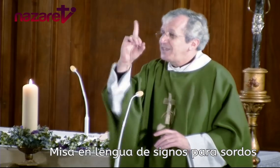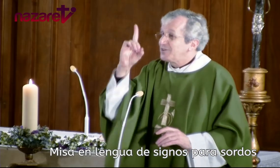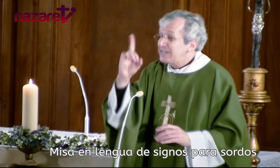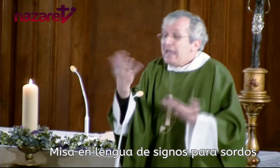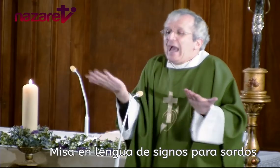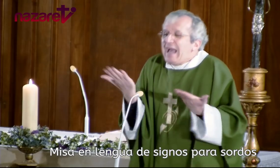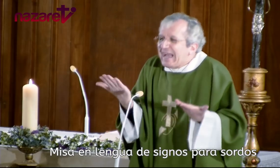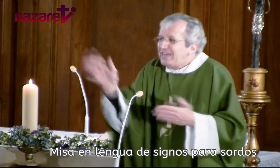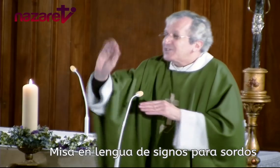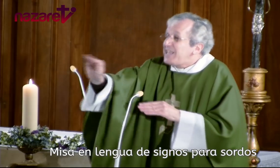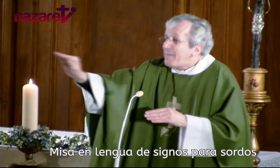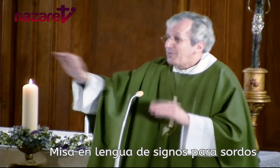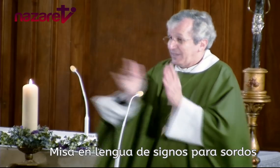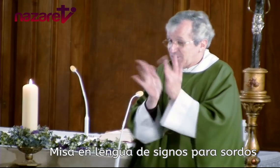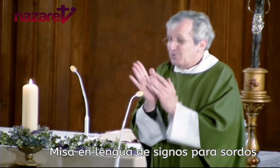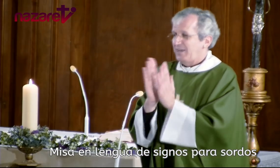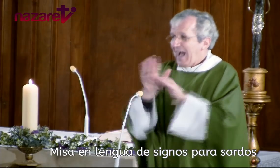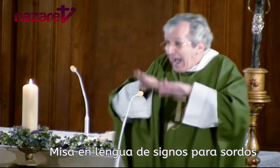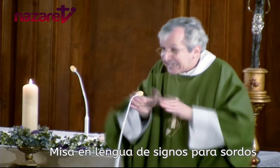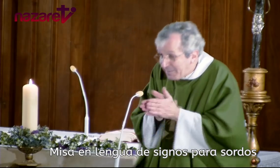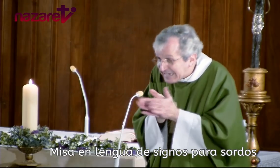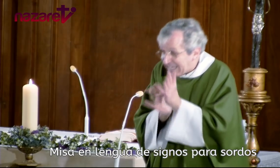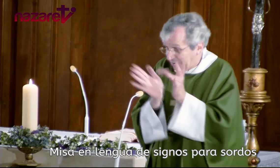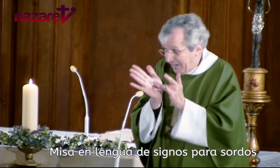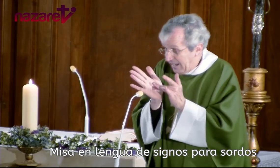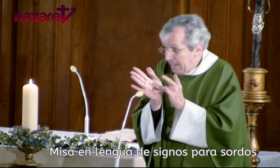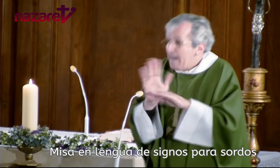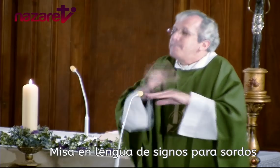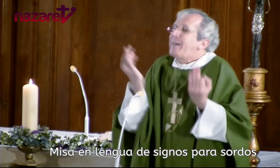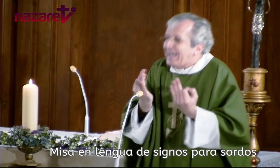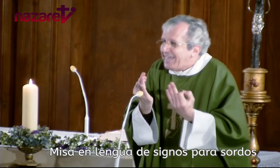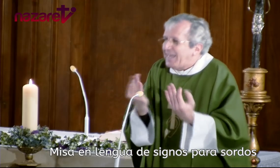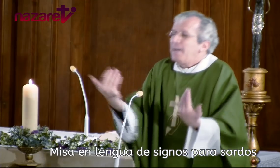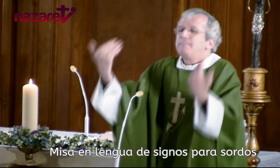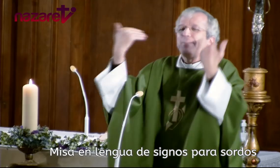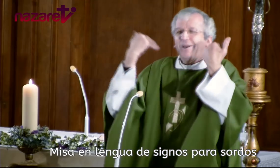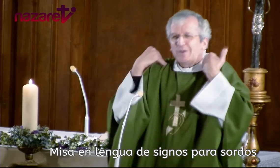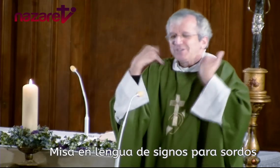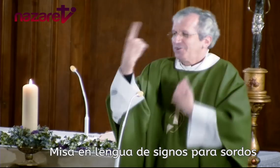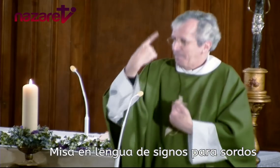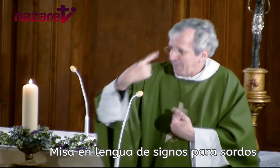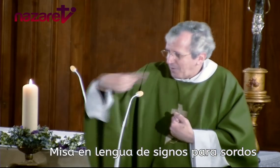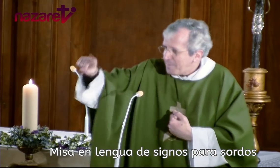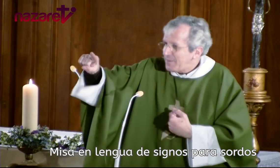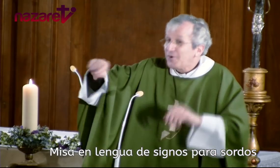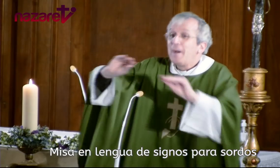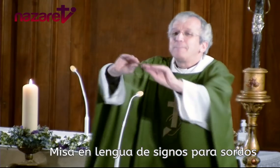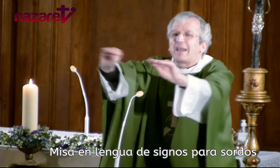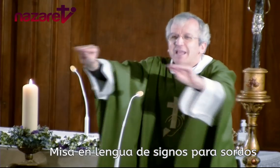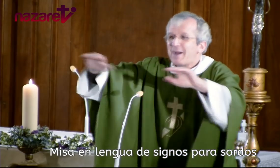Dios. ¿A qué nos ha llamado Jesús? A saber estar con Él. ¿Para qué? Para una misión, para un envío, para llamar